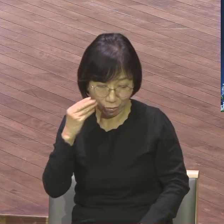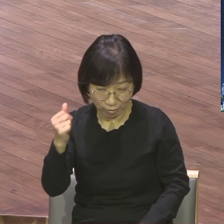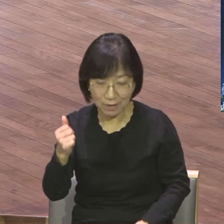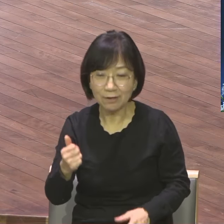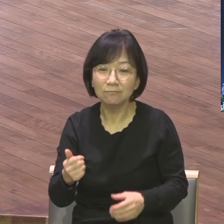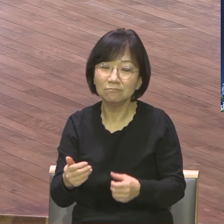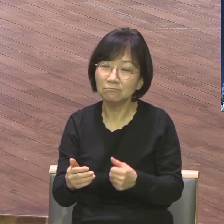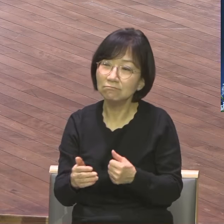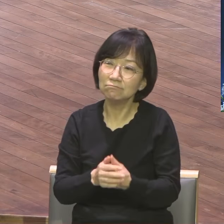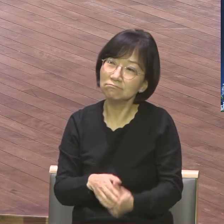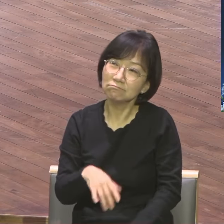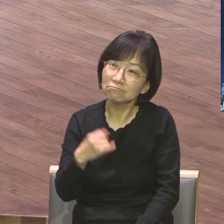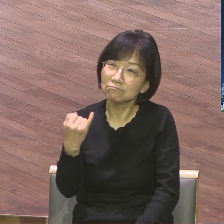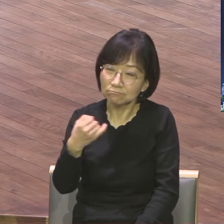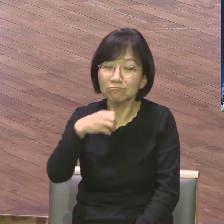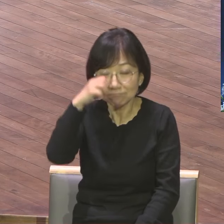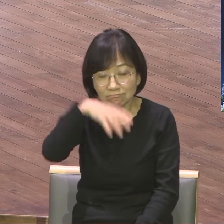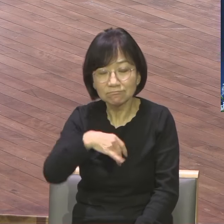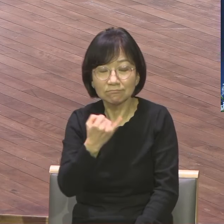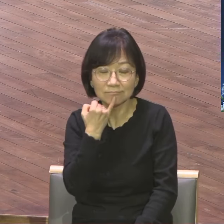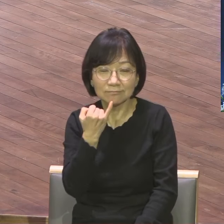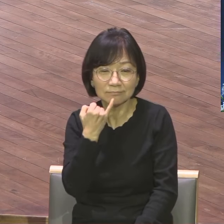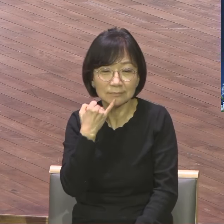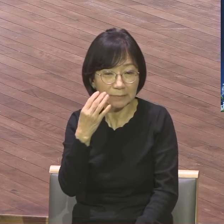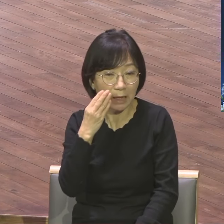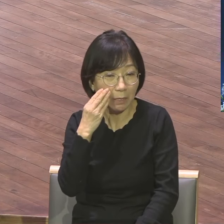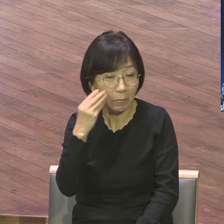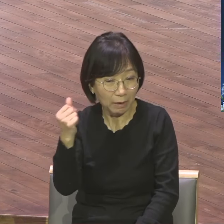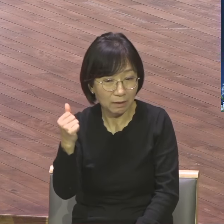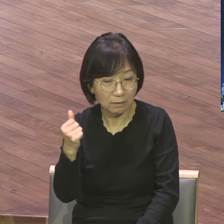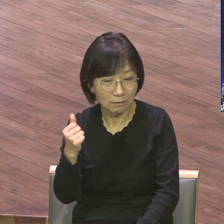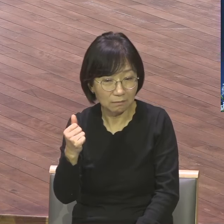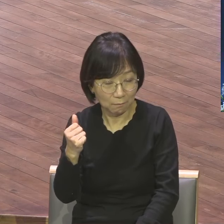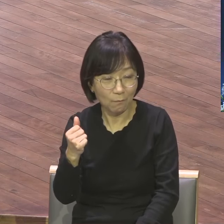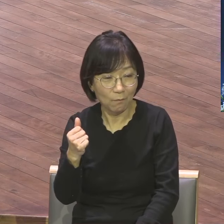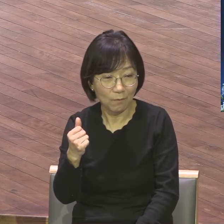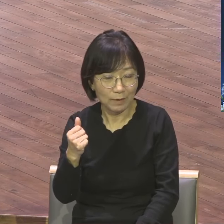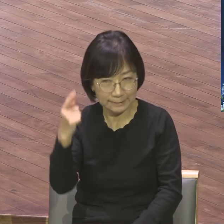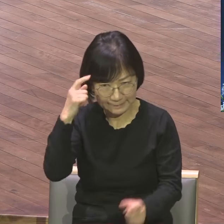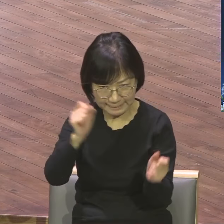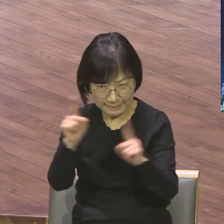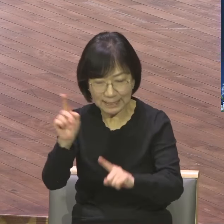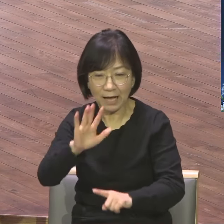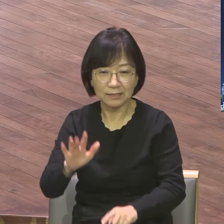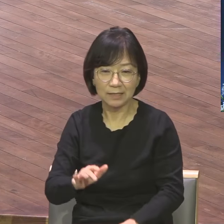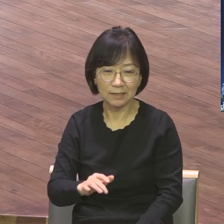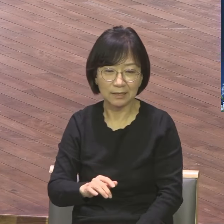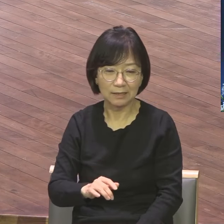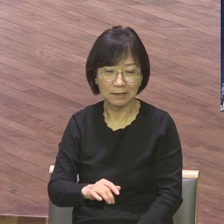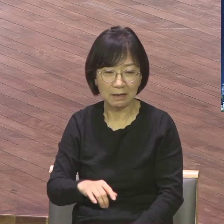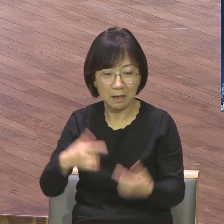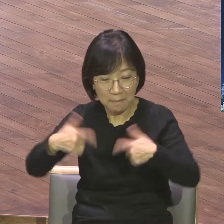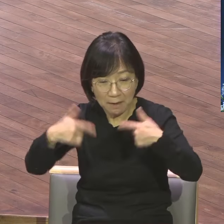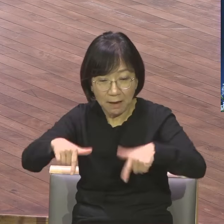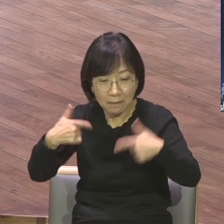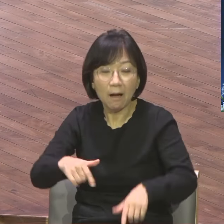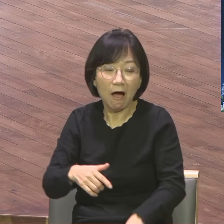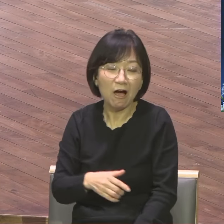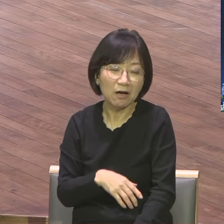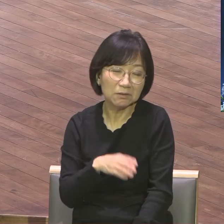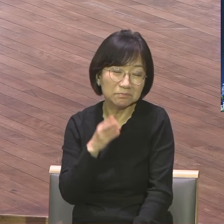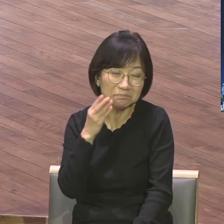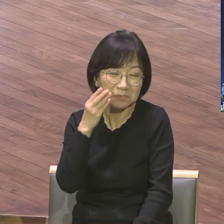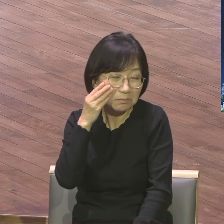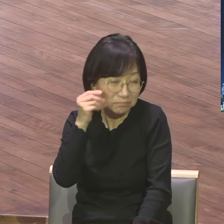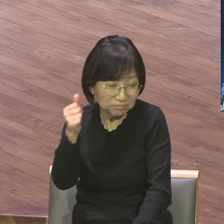그 익숙함이라는 것이 우리를 무너지게 해요. 그 전에 우리 담임 목사님이 사역자 조장 때